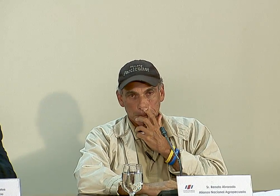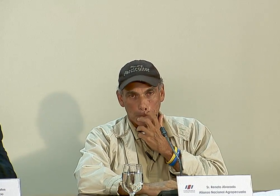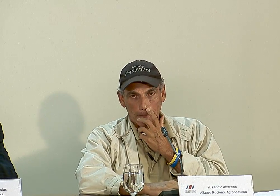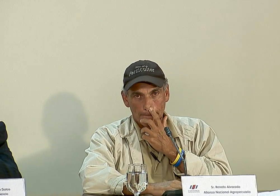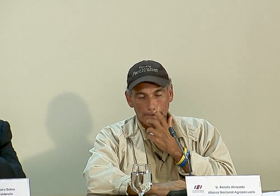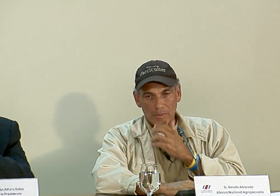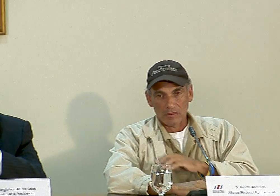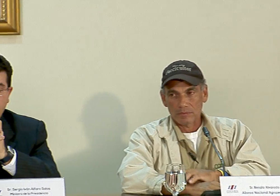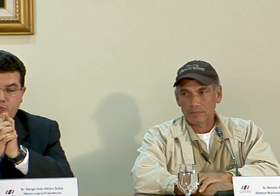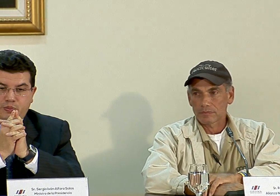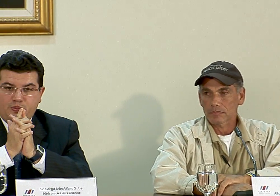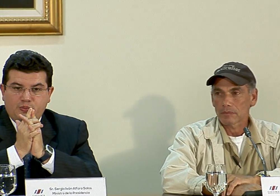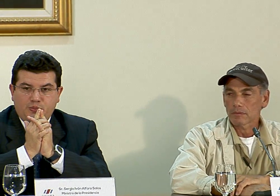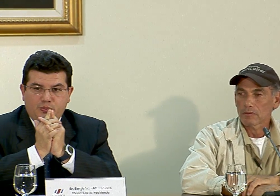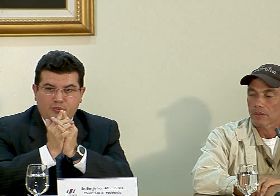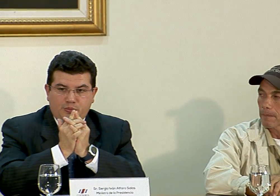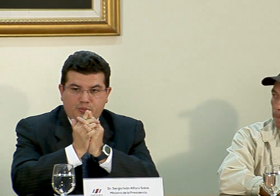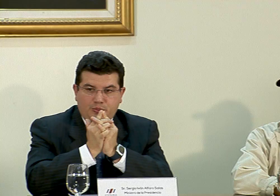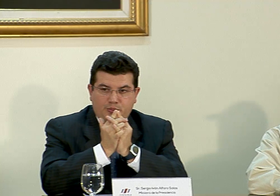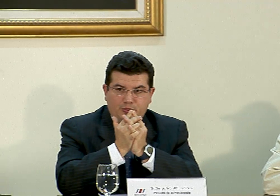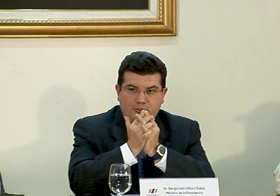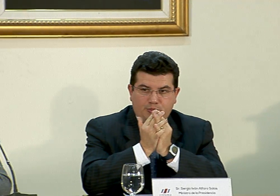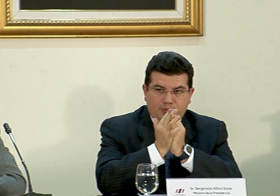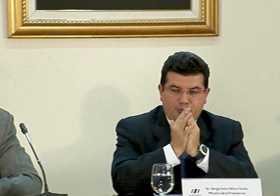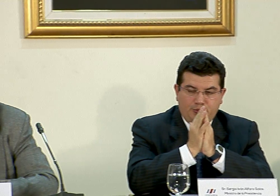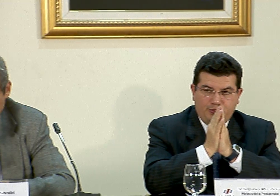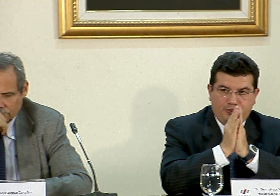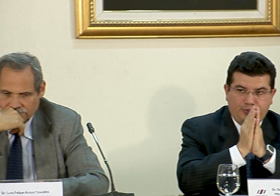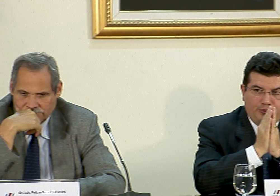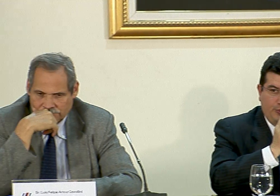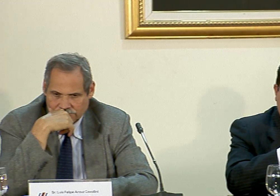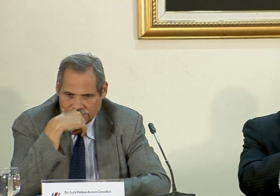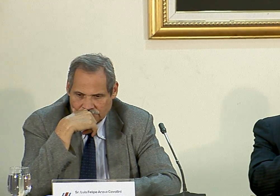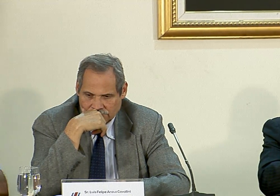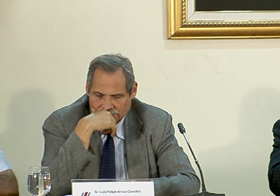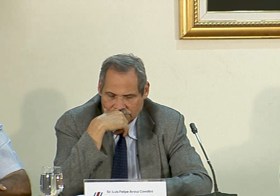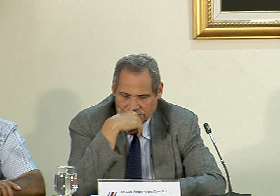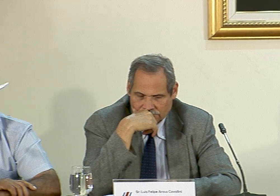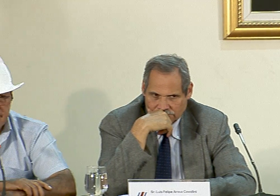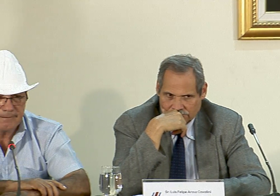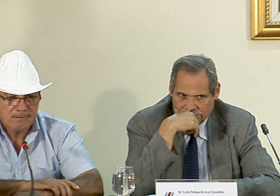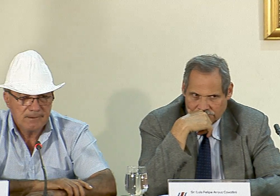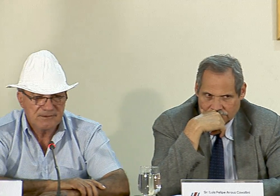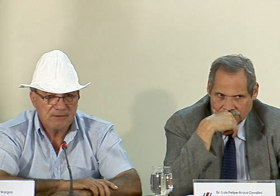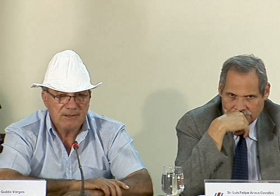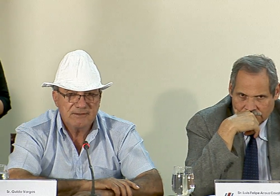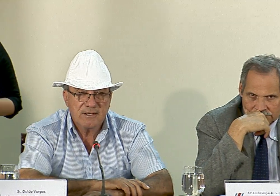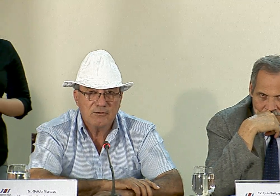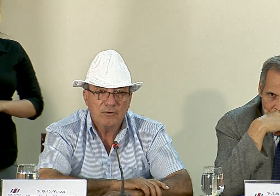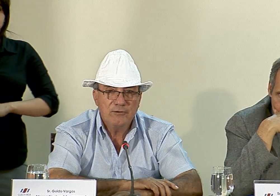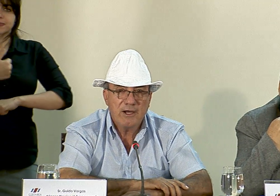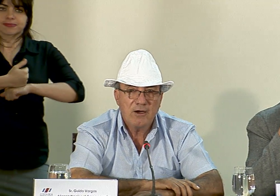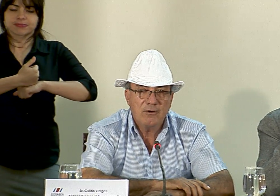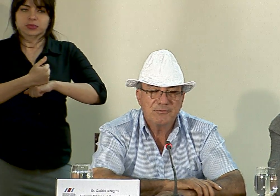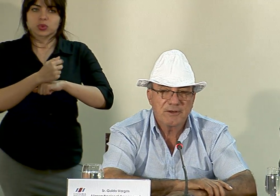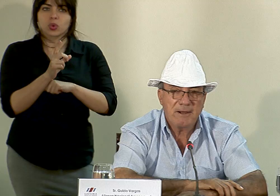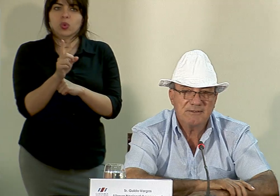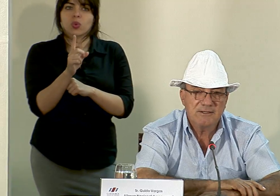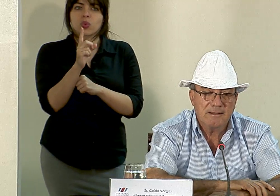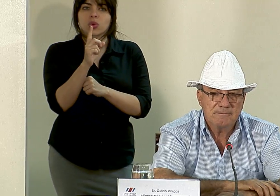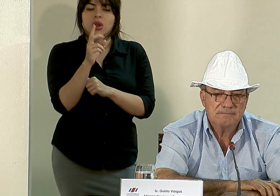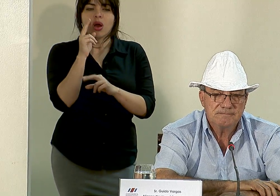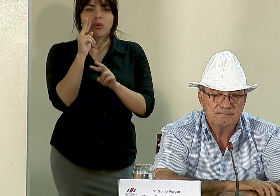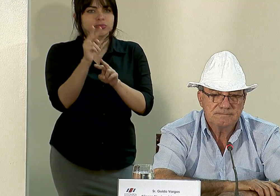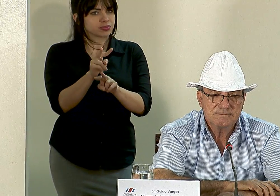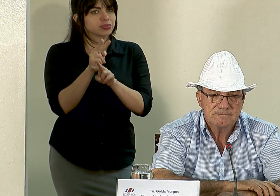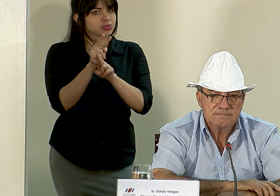pedido a los señores de gobierno que establezcan una